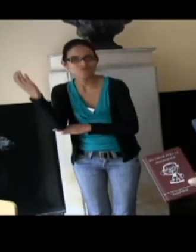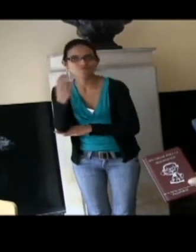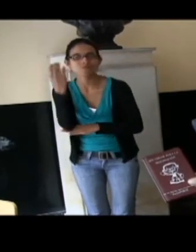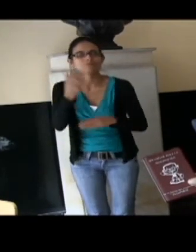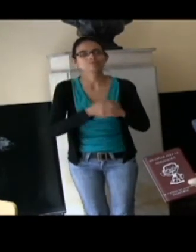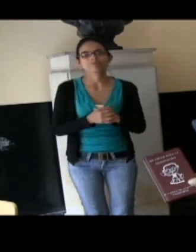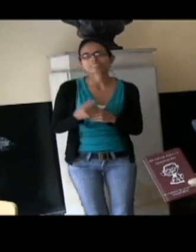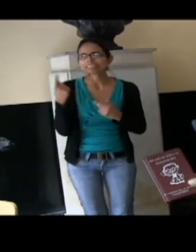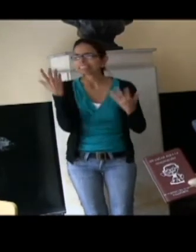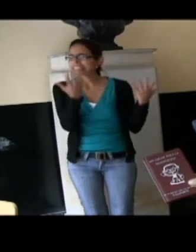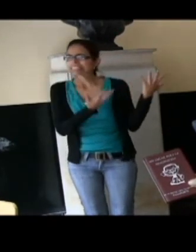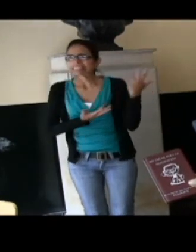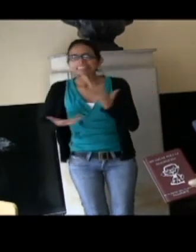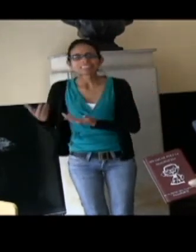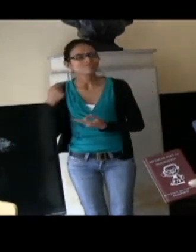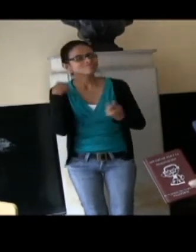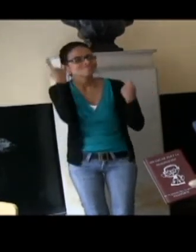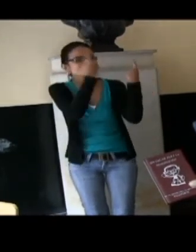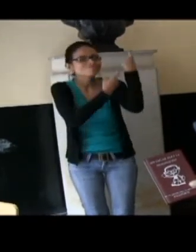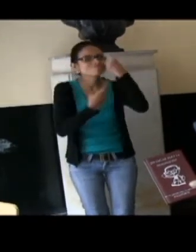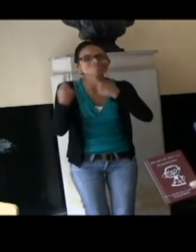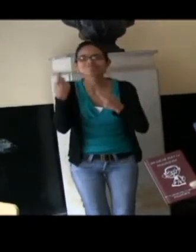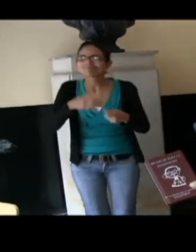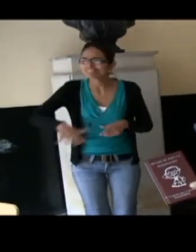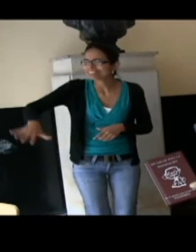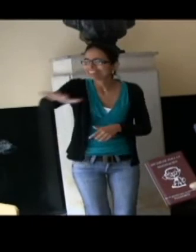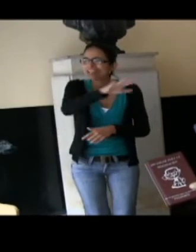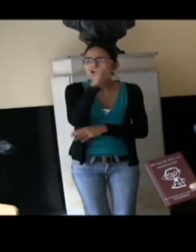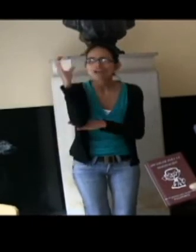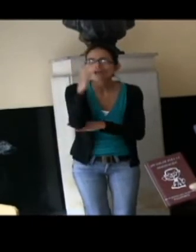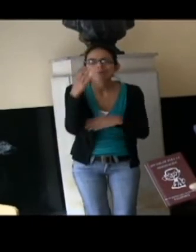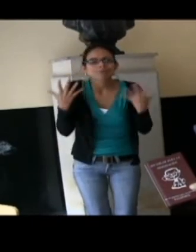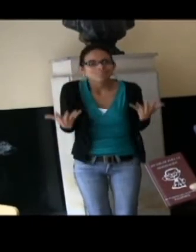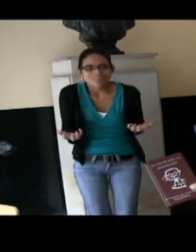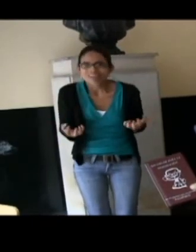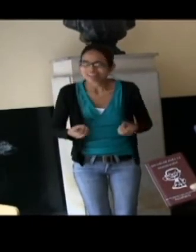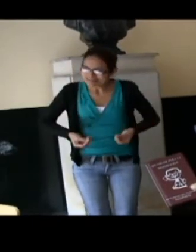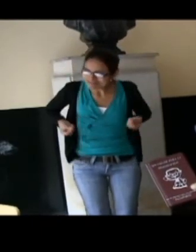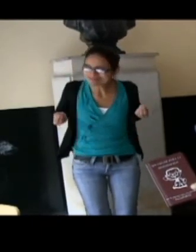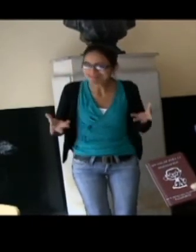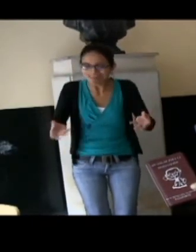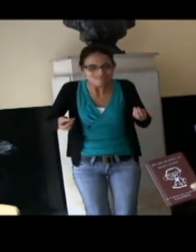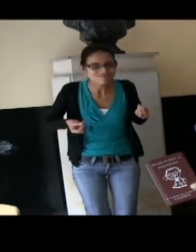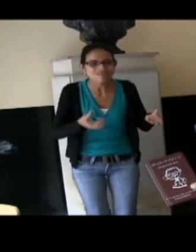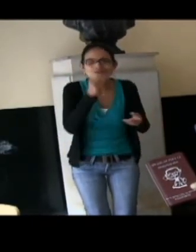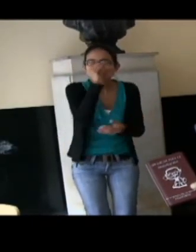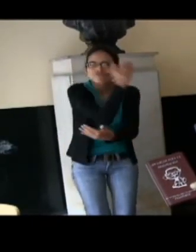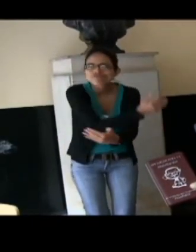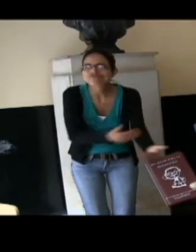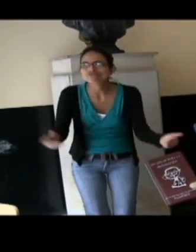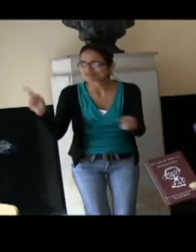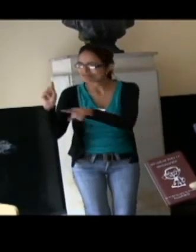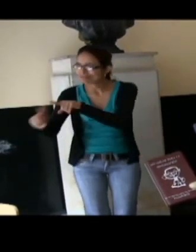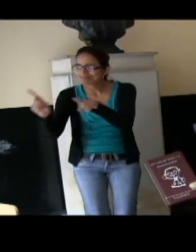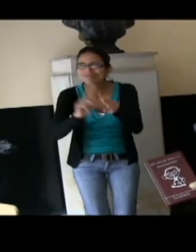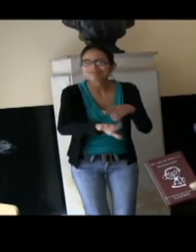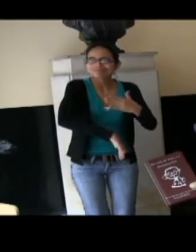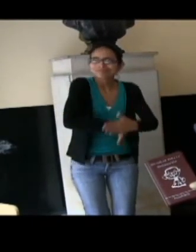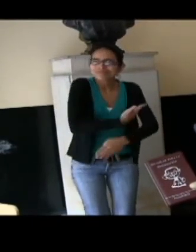propuso planear algo que fuera de gran ayuda para los niños en la lectura, la escritura, la música y el arte. Por eso inició